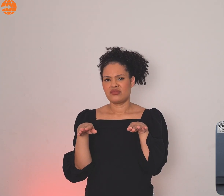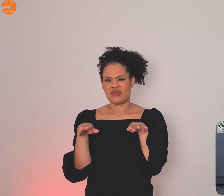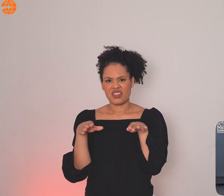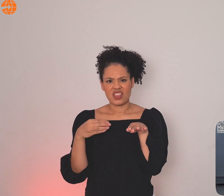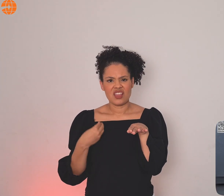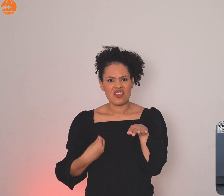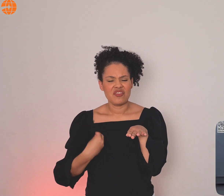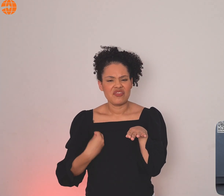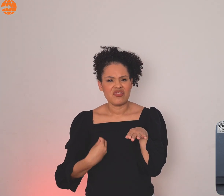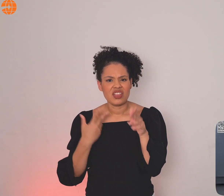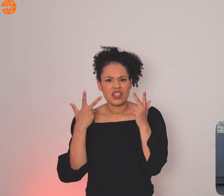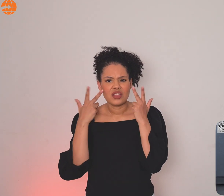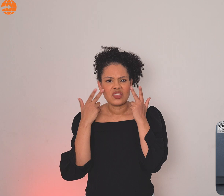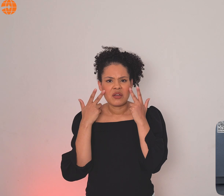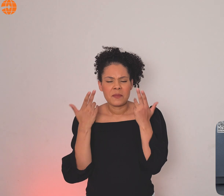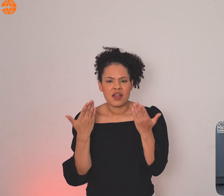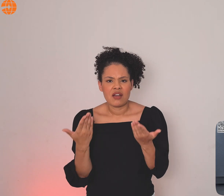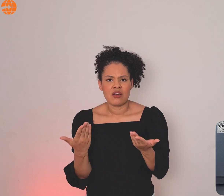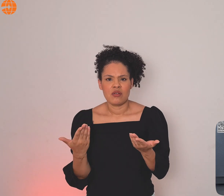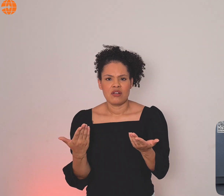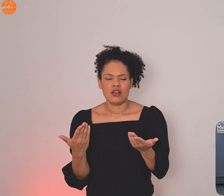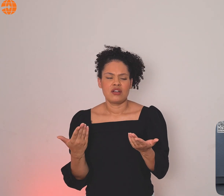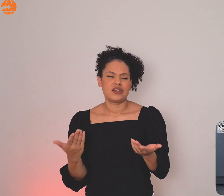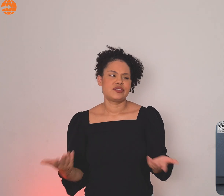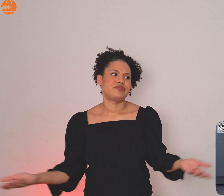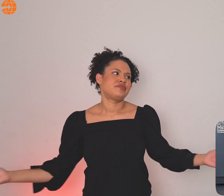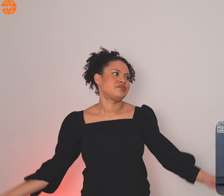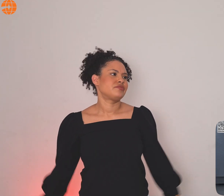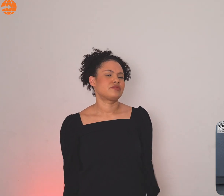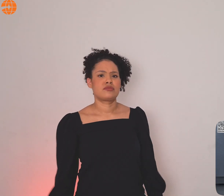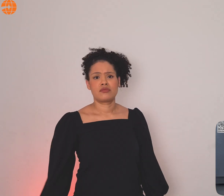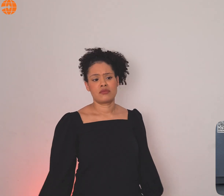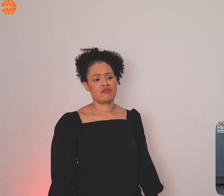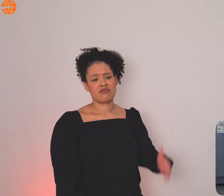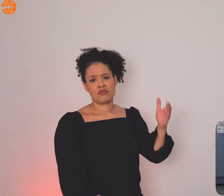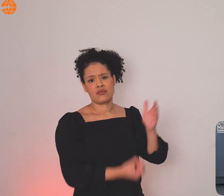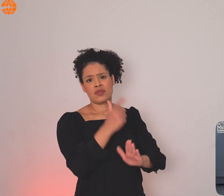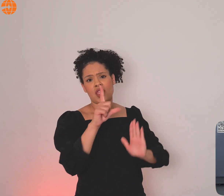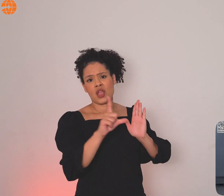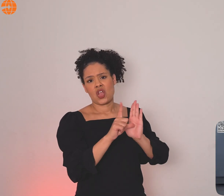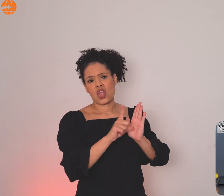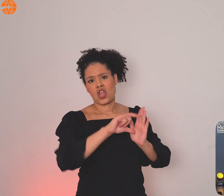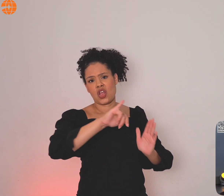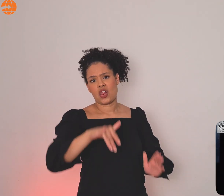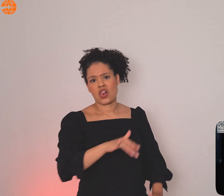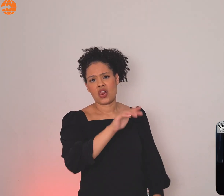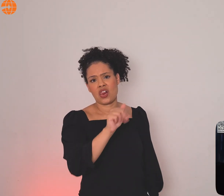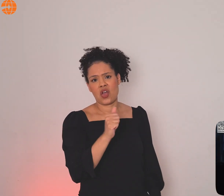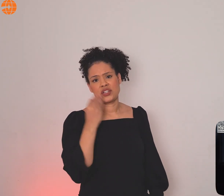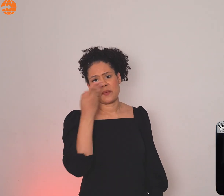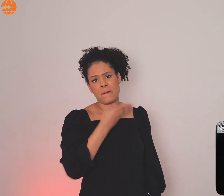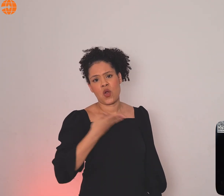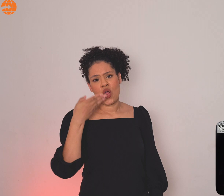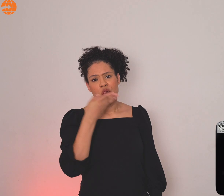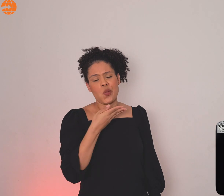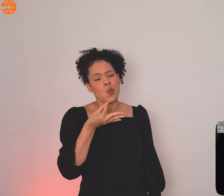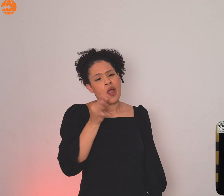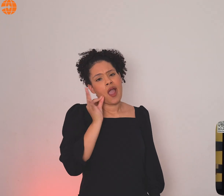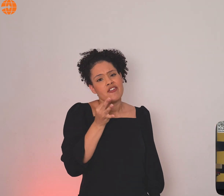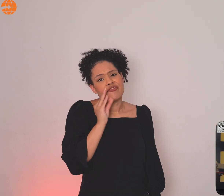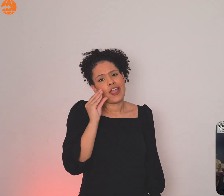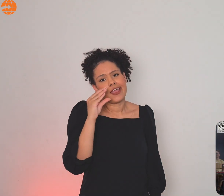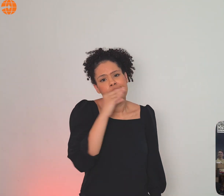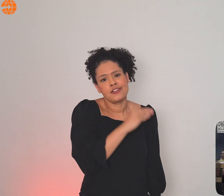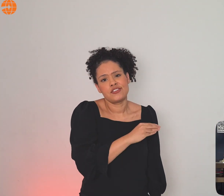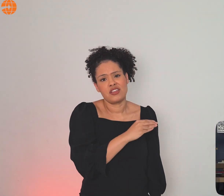eu monto uma loja de bolo, com um cafezinho quentinho, vou fazer alguma coisa.